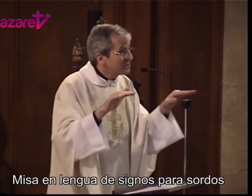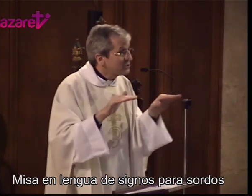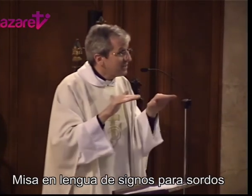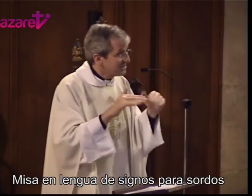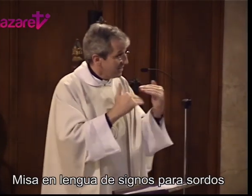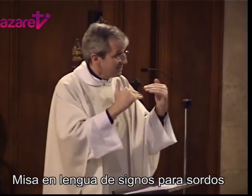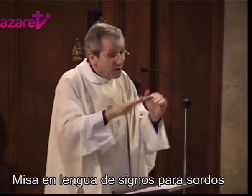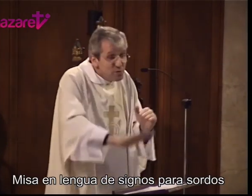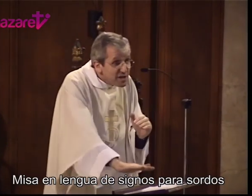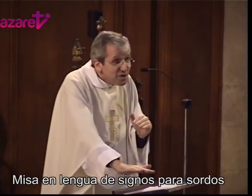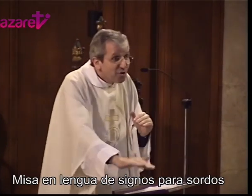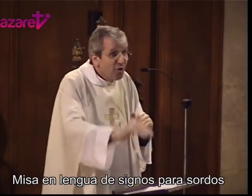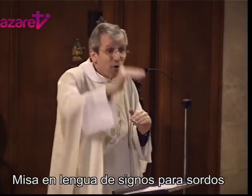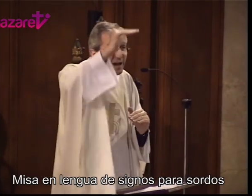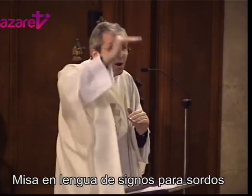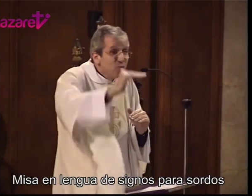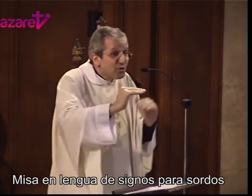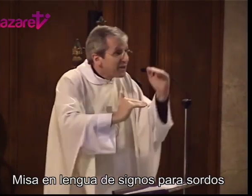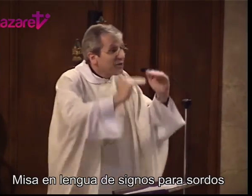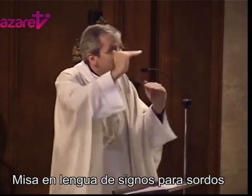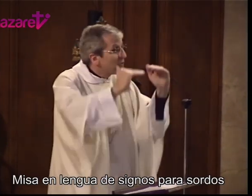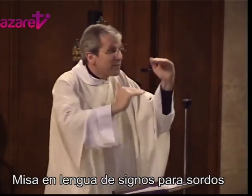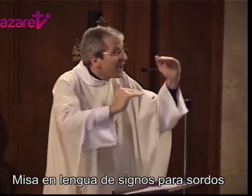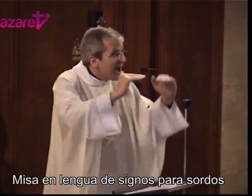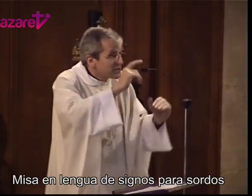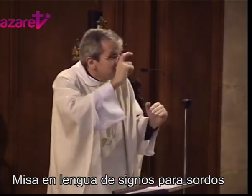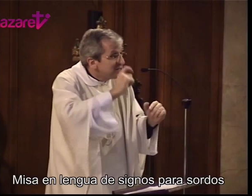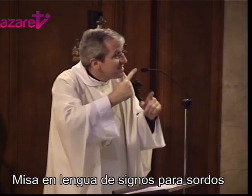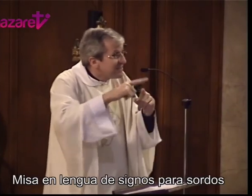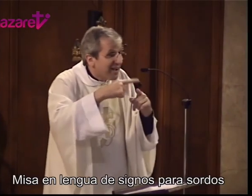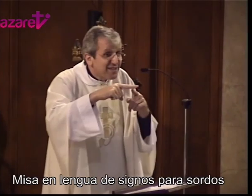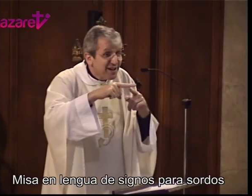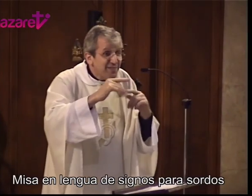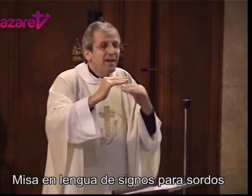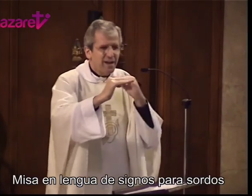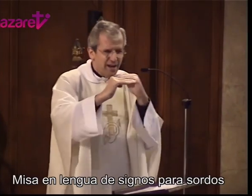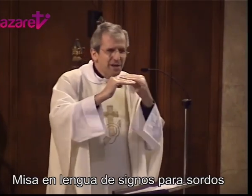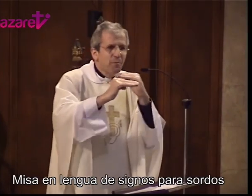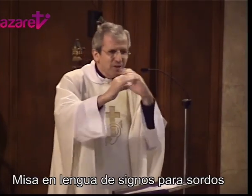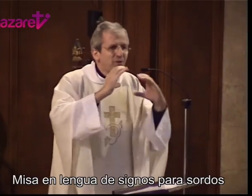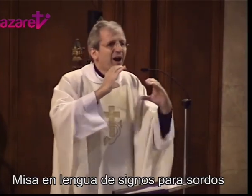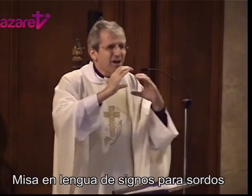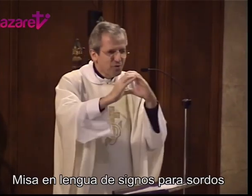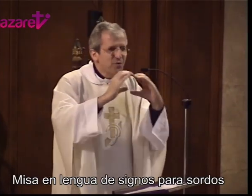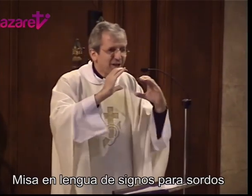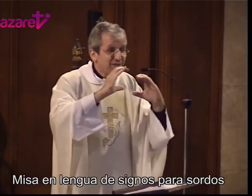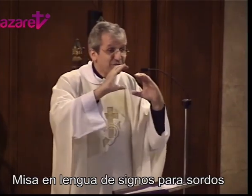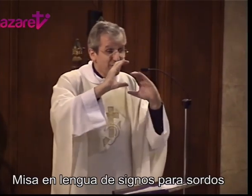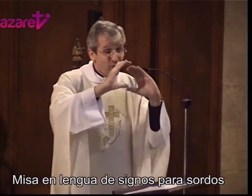personas, de un niño o cada uno, conforme a su distinta edad, en aquel momento hay comunicación o no